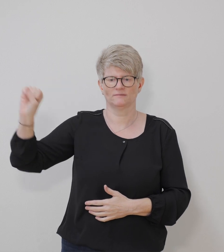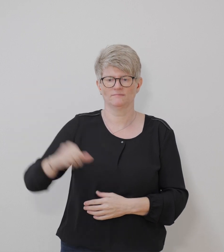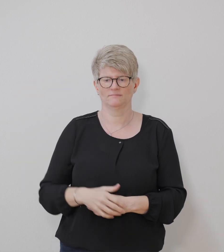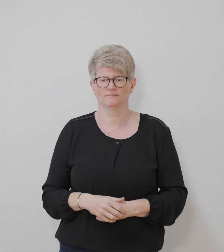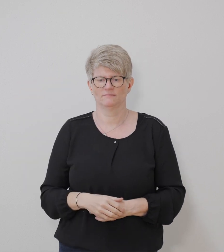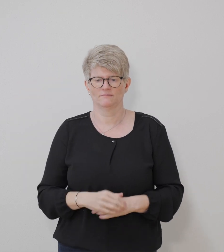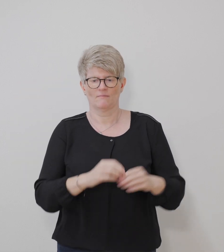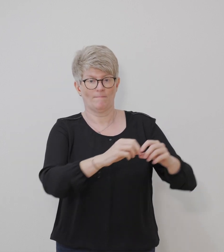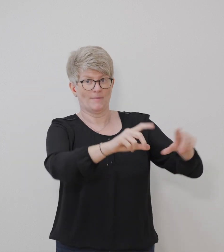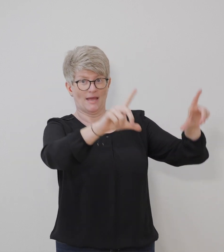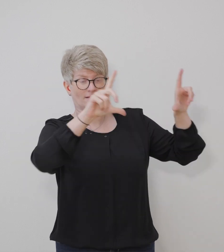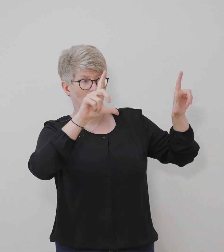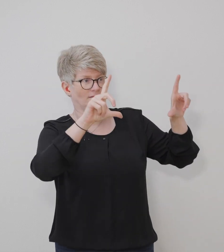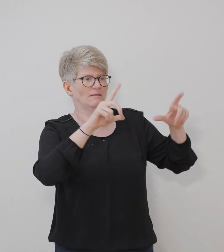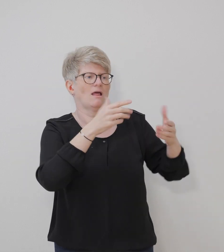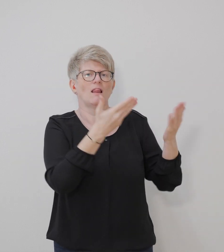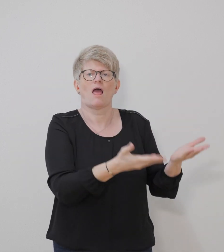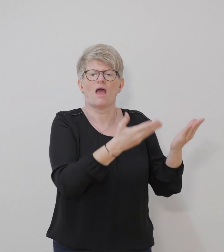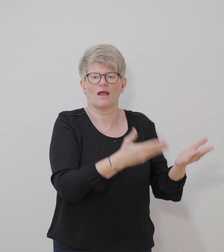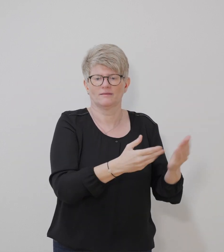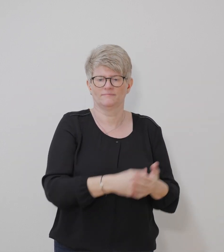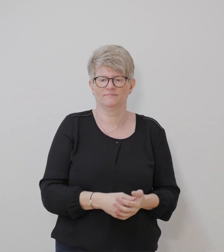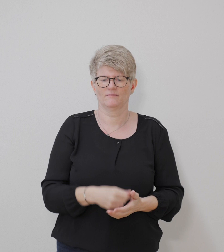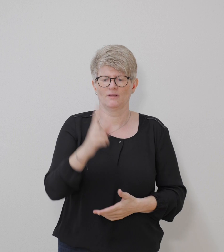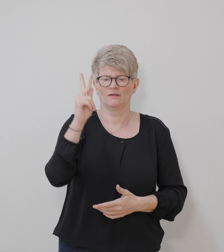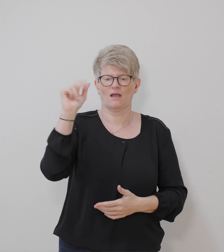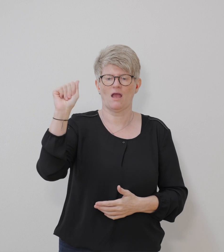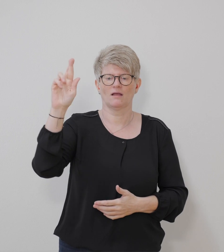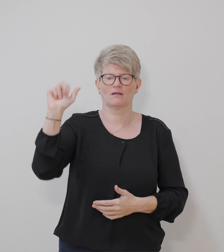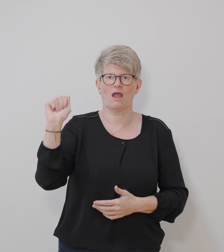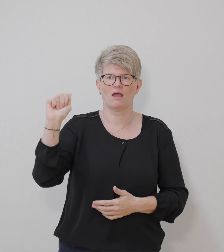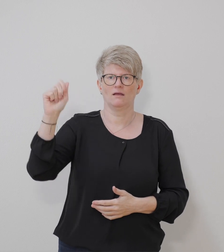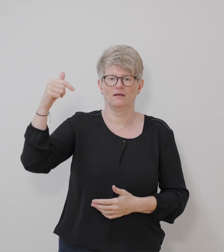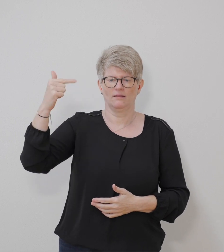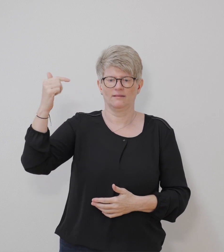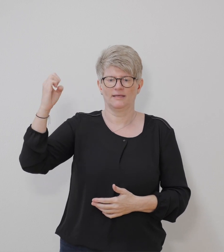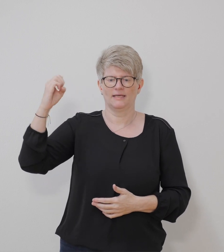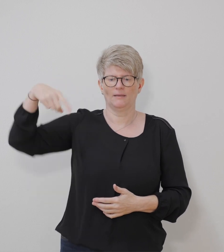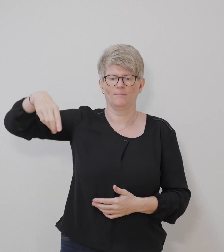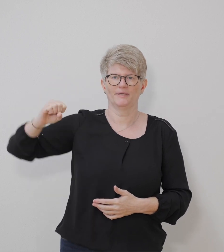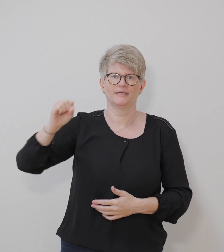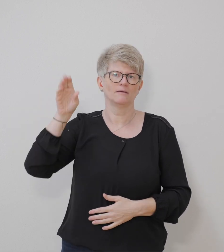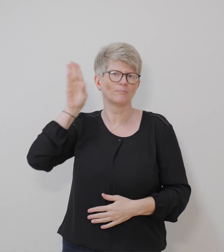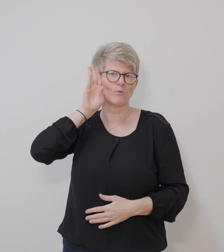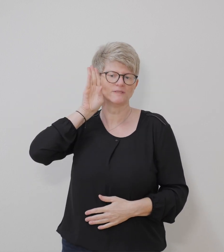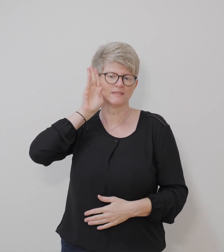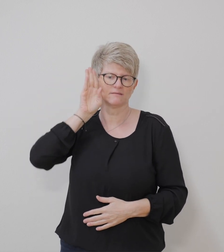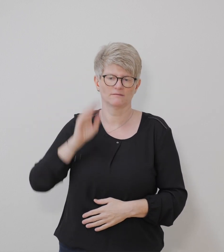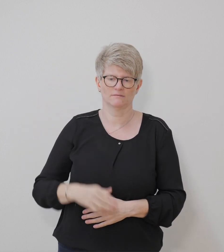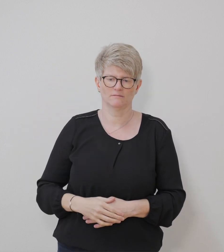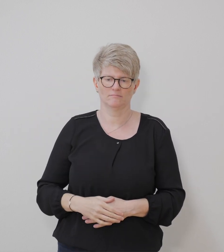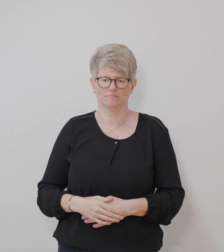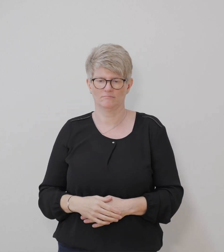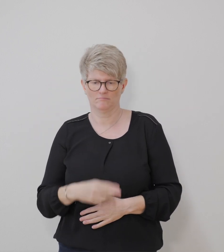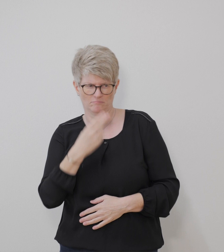Leid sehen. Ich fühle mich hilflos. Ich kann nicht sagen, ich